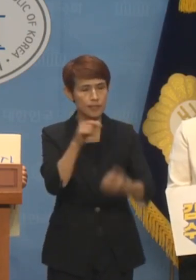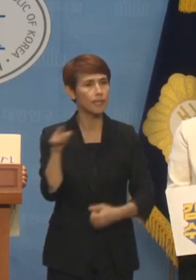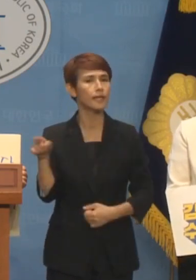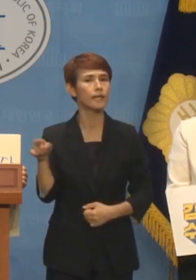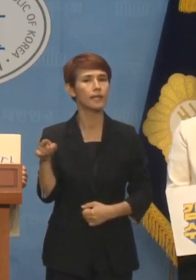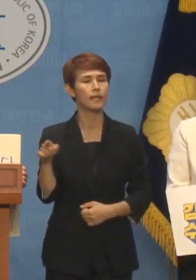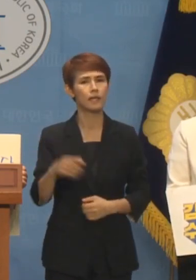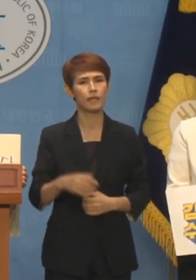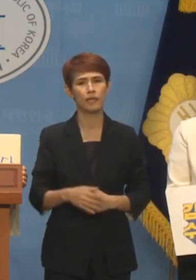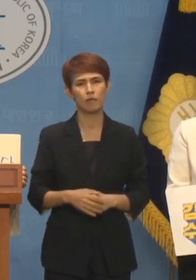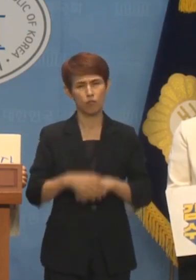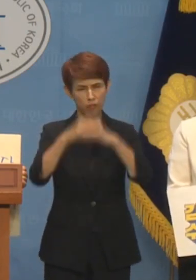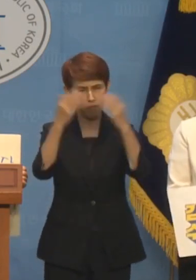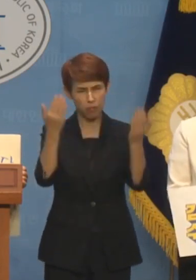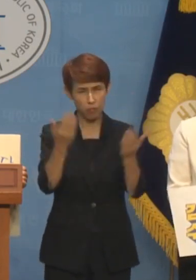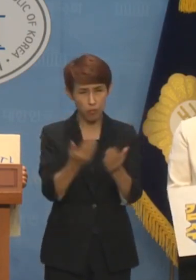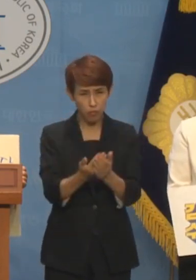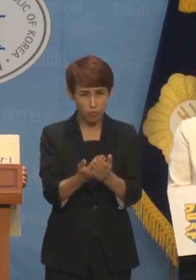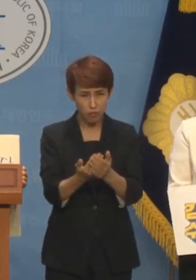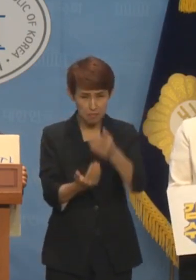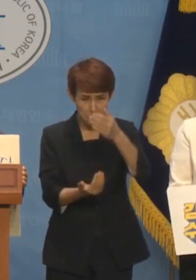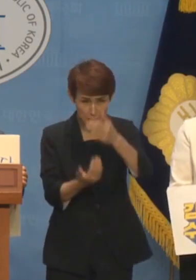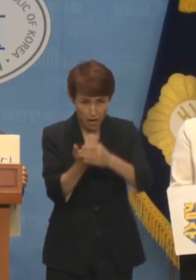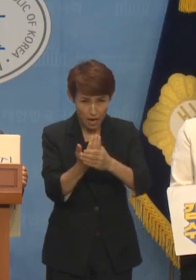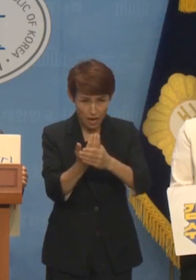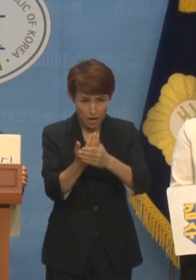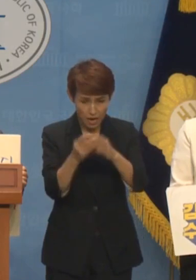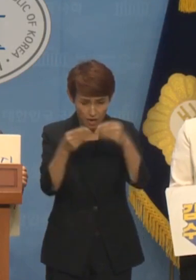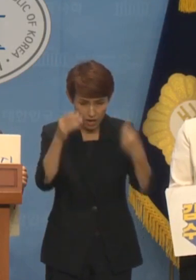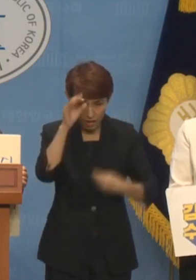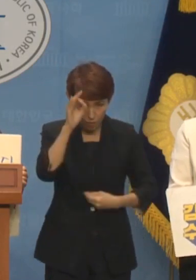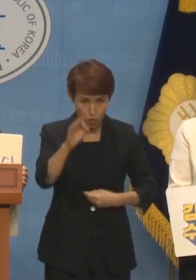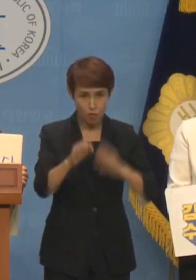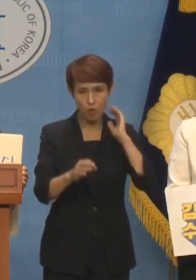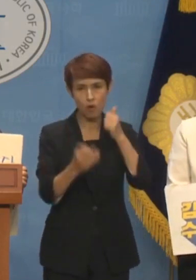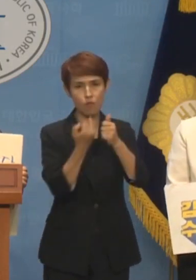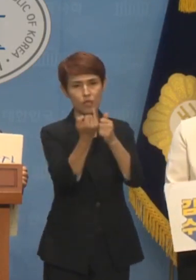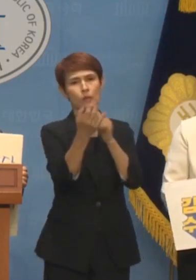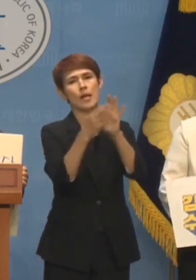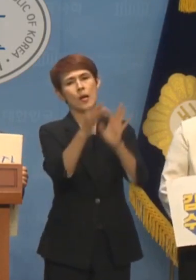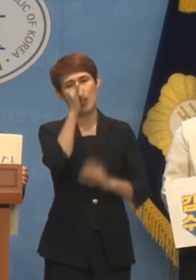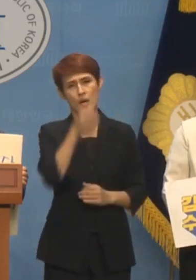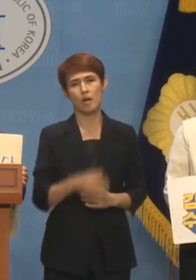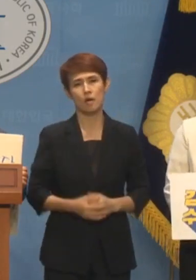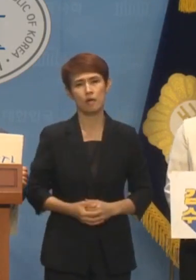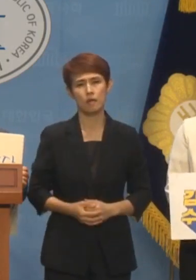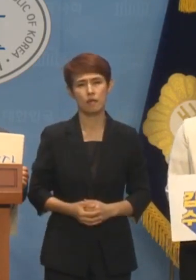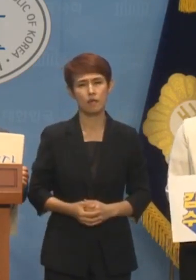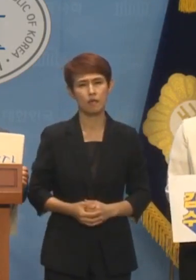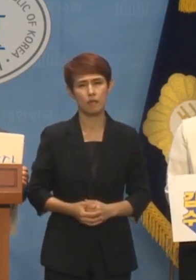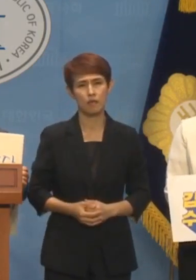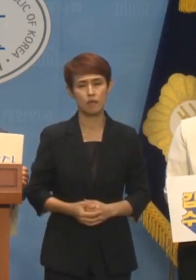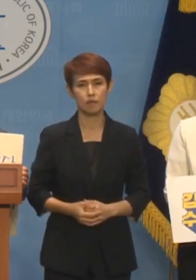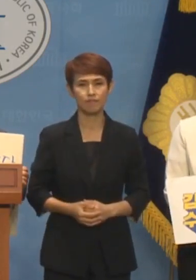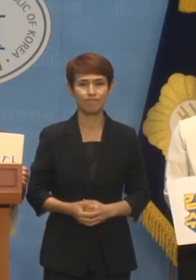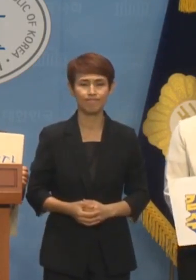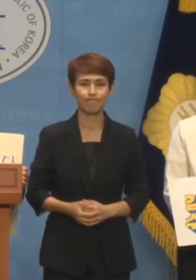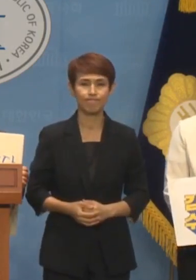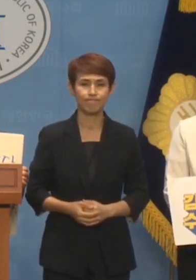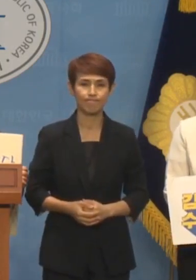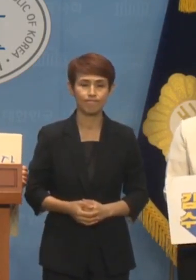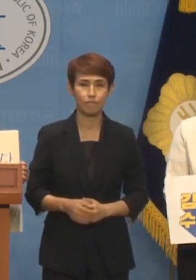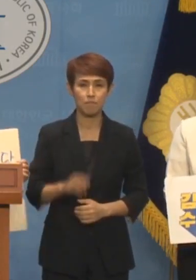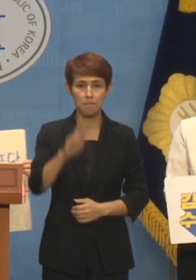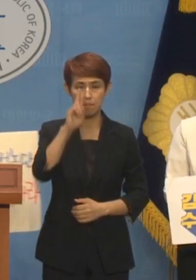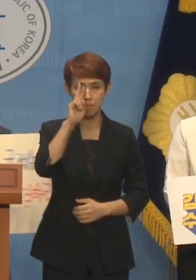이 모든 것에 김건희 여사 연루됐다는 것을 저희는 추정할 수 있는데요. 2010년대 박승복 목사님께서 짧게